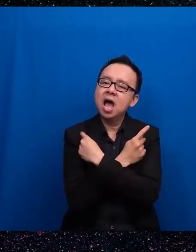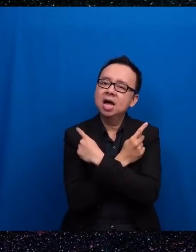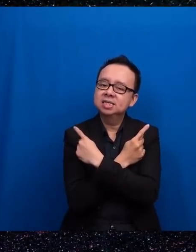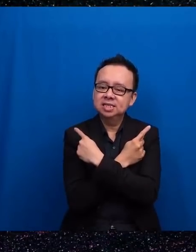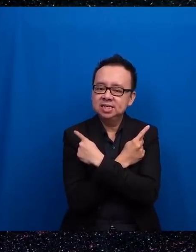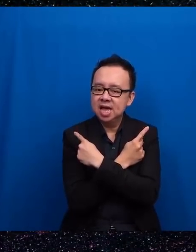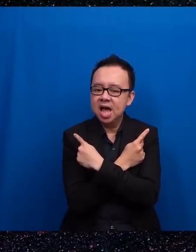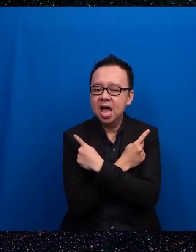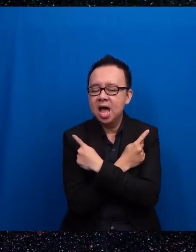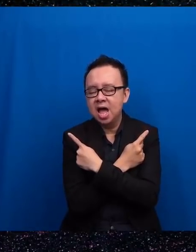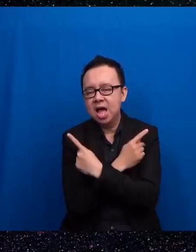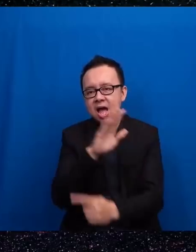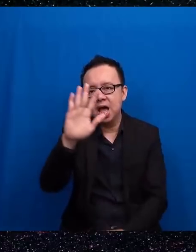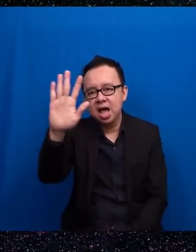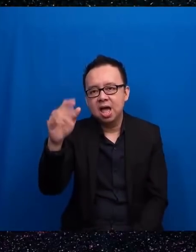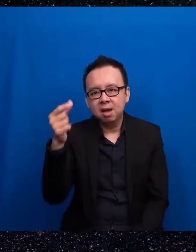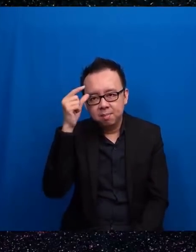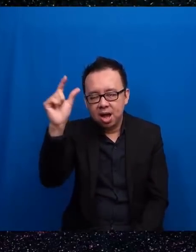Seluruh kasih-Nya